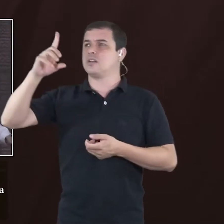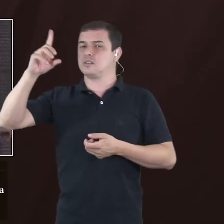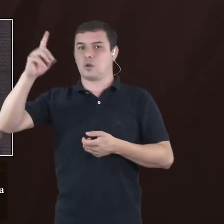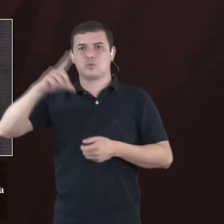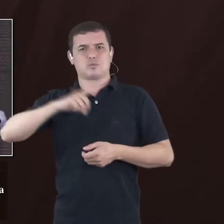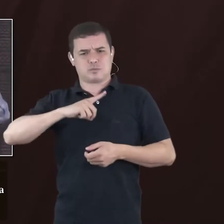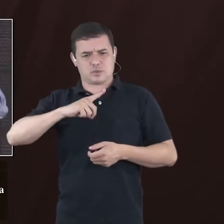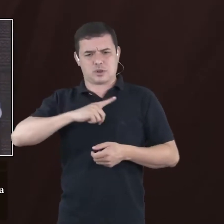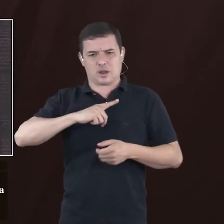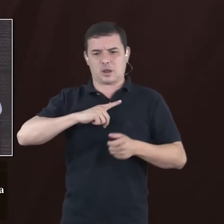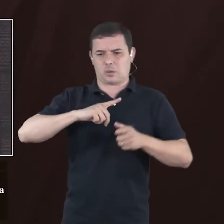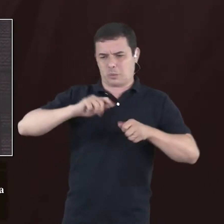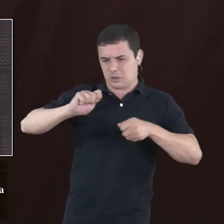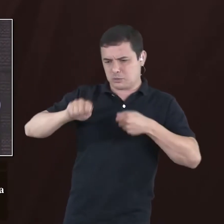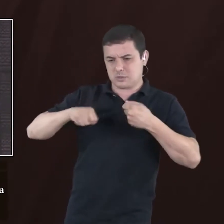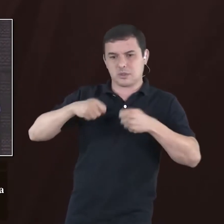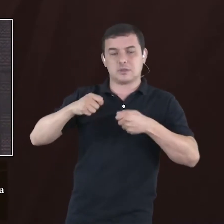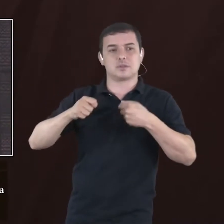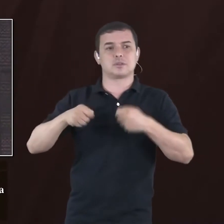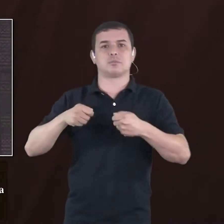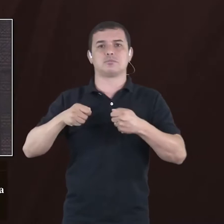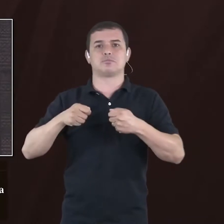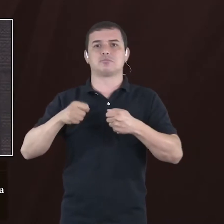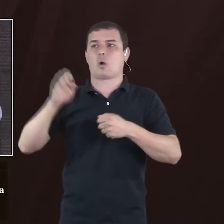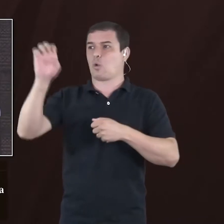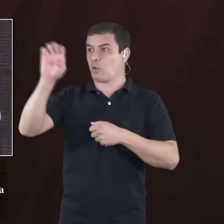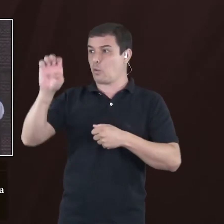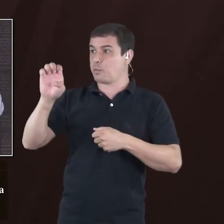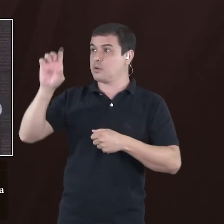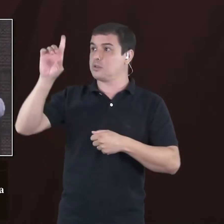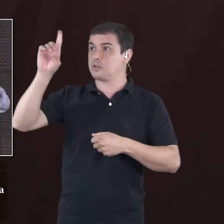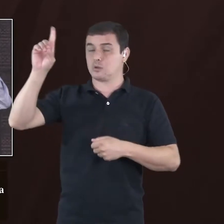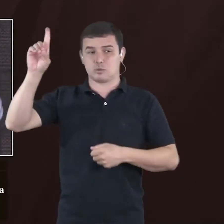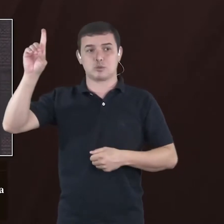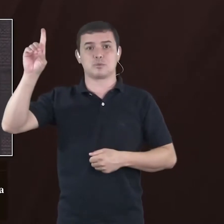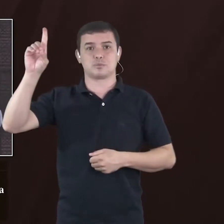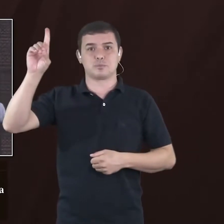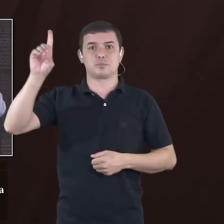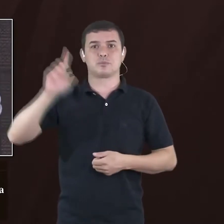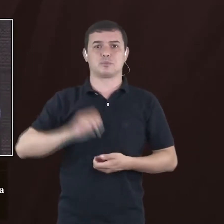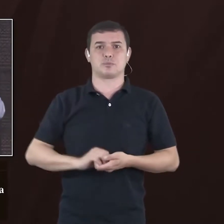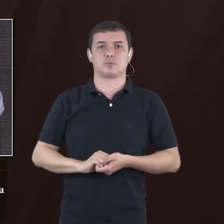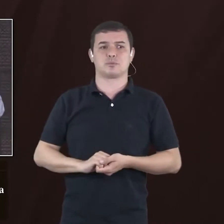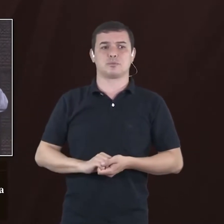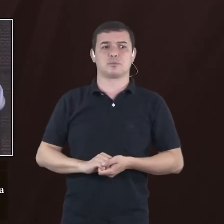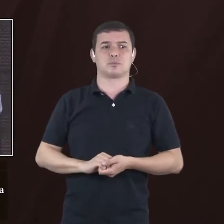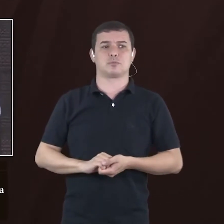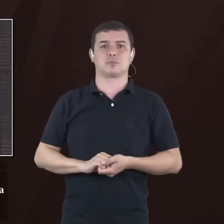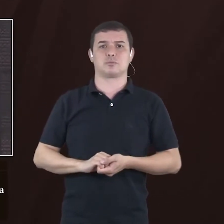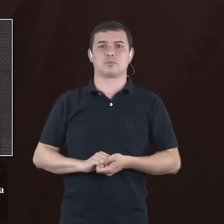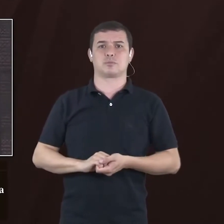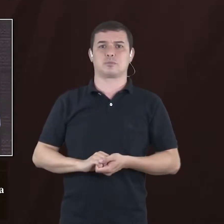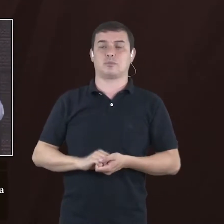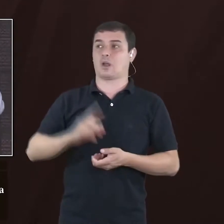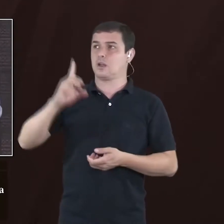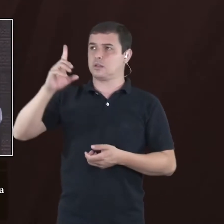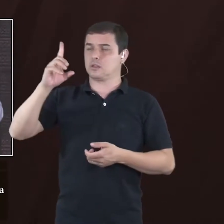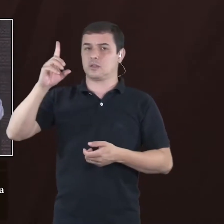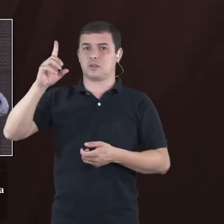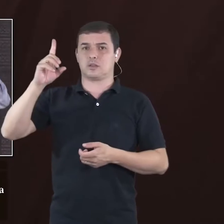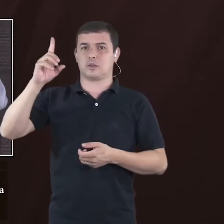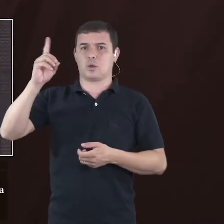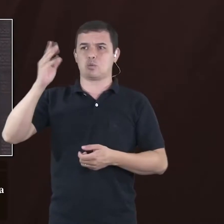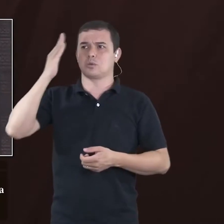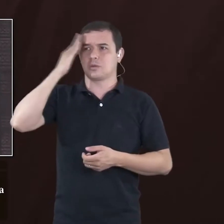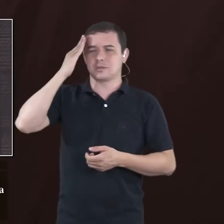administração, não. Nosso Deus é um Deus de economia, nosso Deus é um Deus de plano, nosso Deus é um Deus de administração. Ele